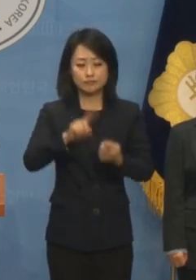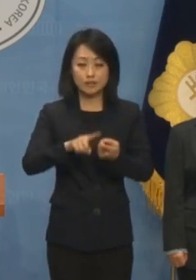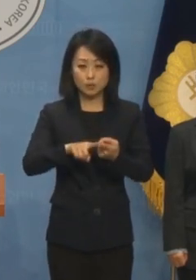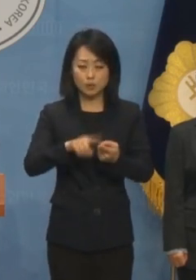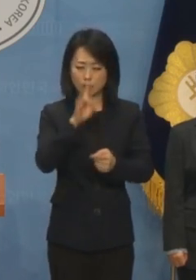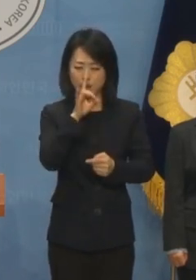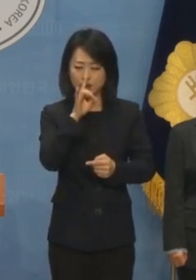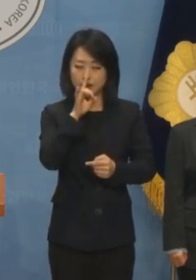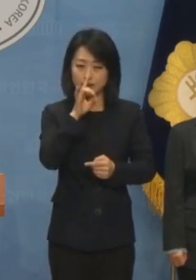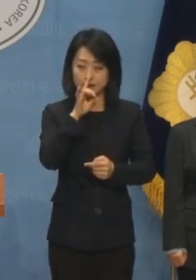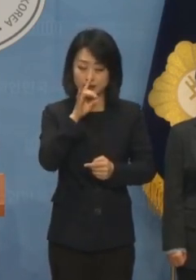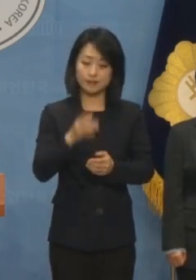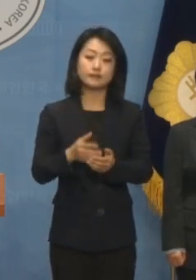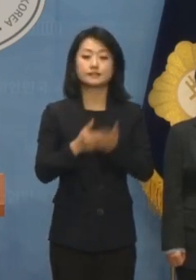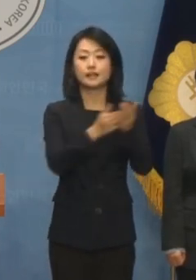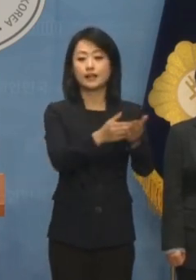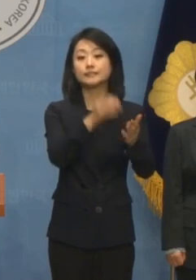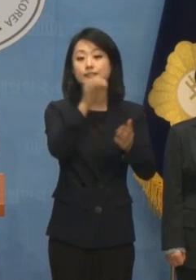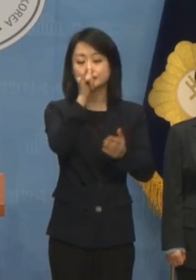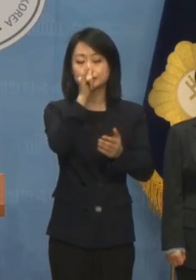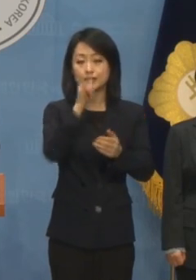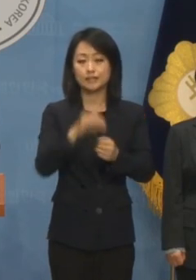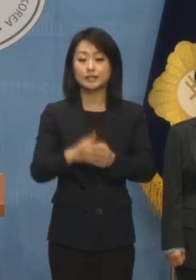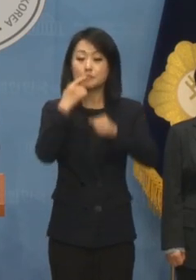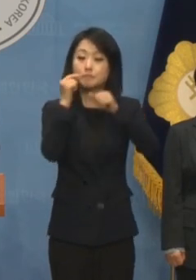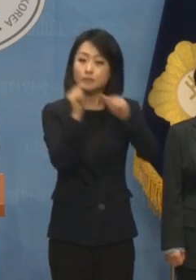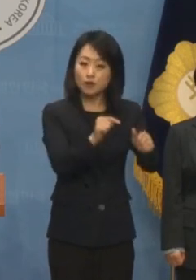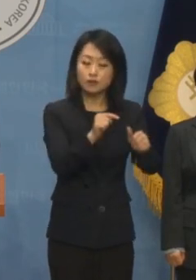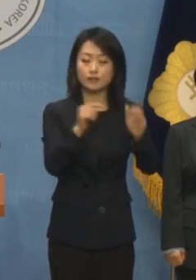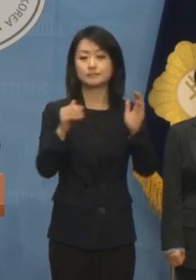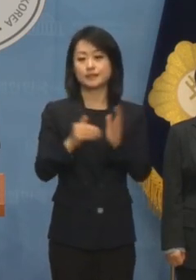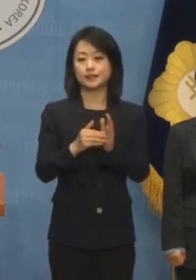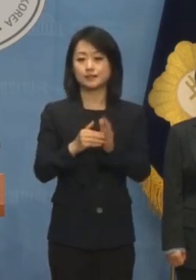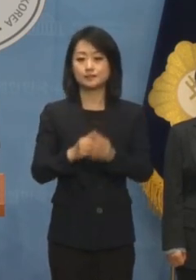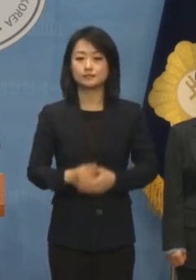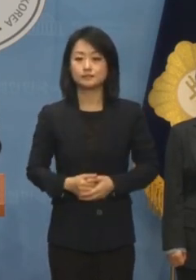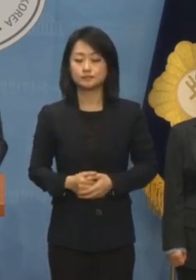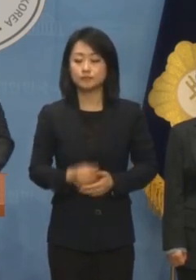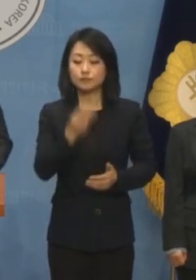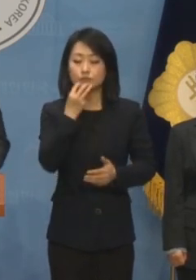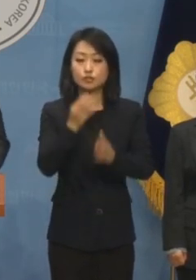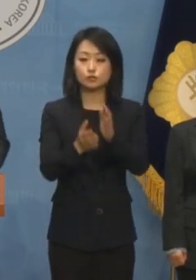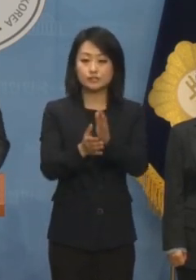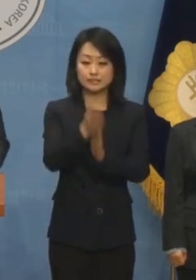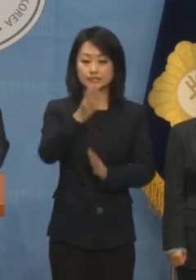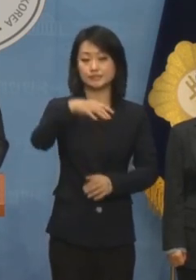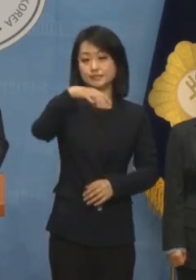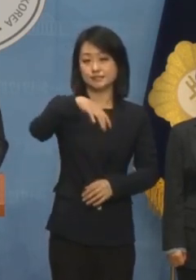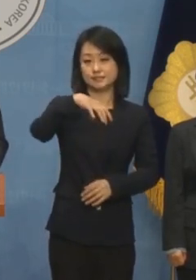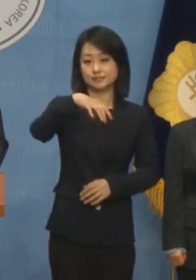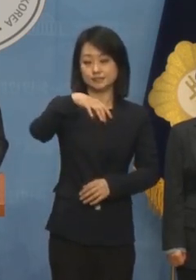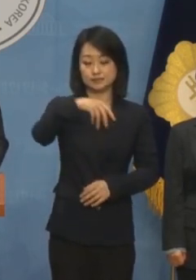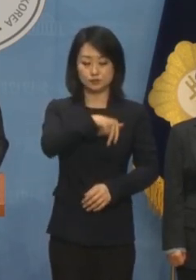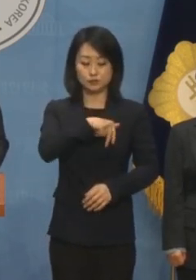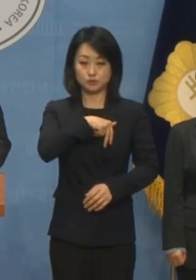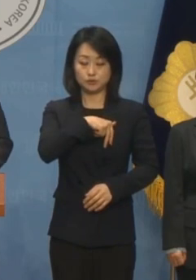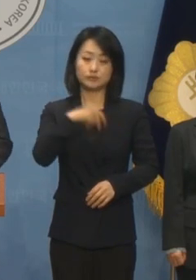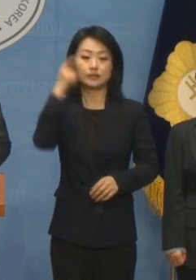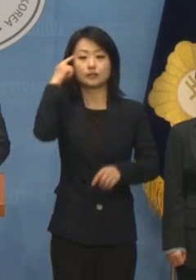된다며 기조를 바꿔야 한다는 준엄한 명령을 내렸습니다. 서울시정도 마찬가지입니다.